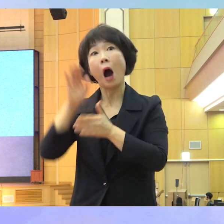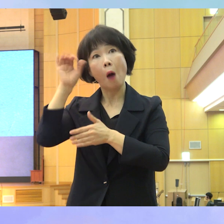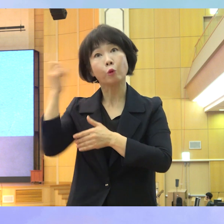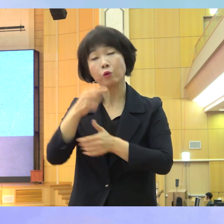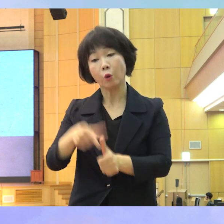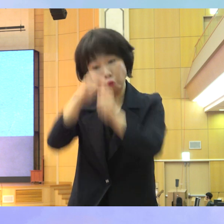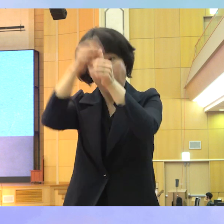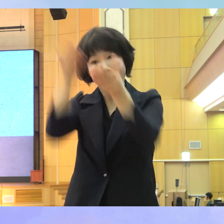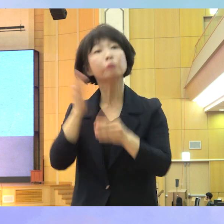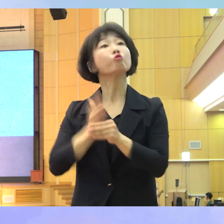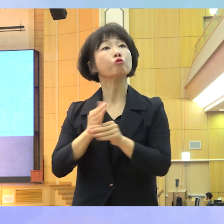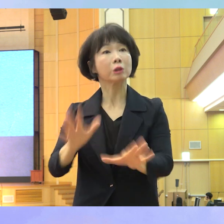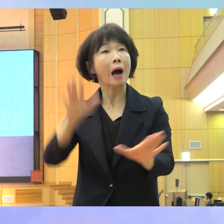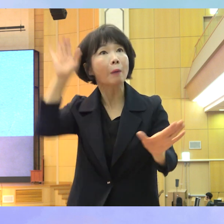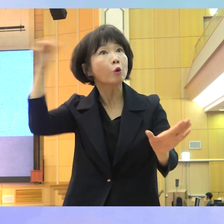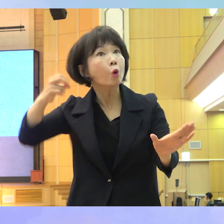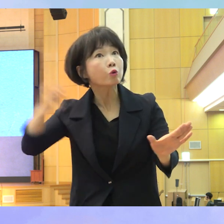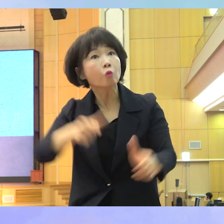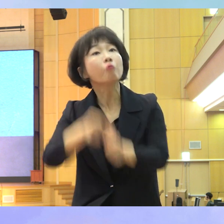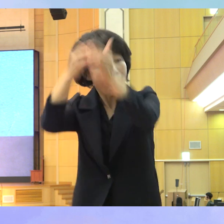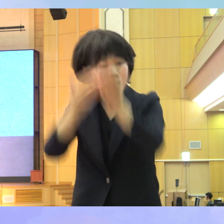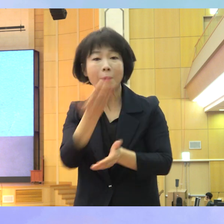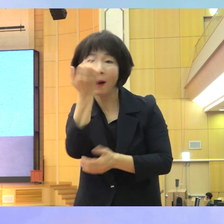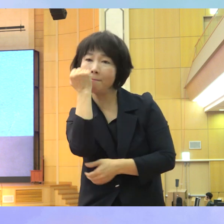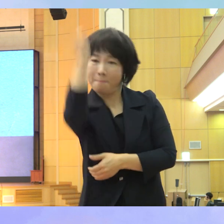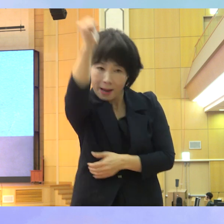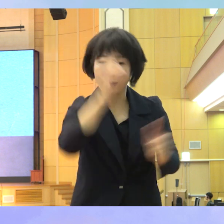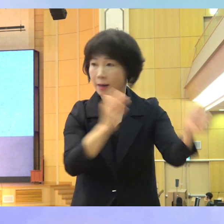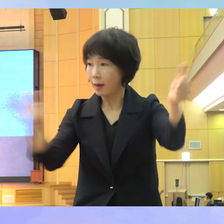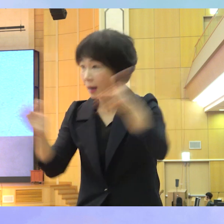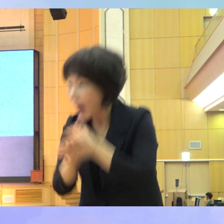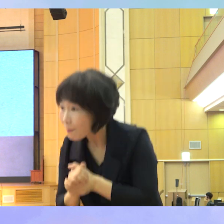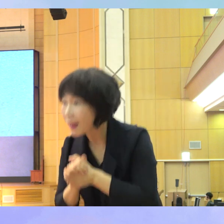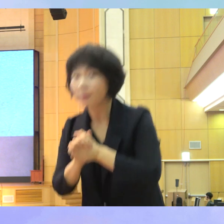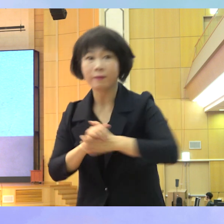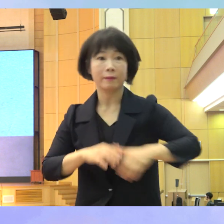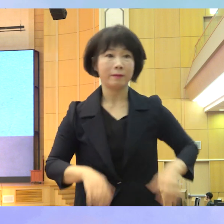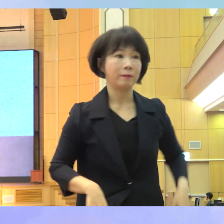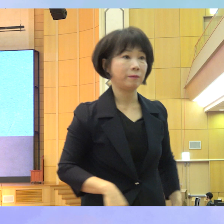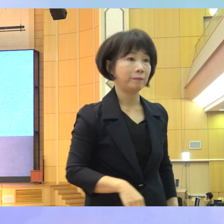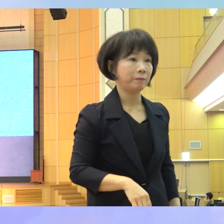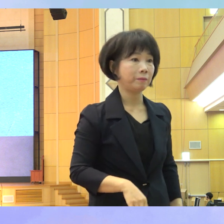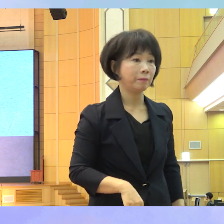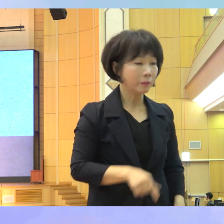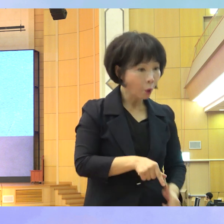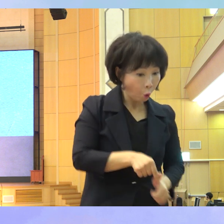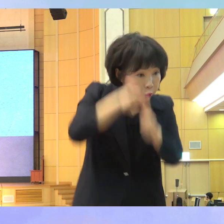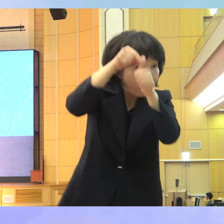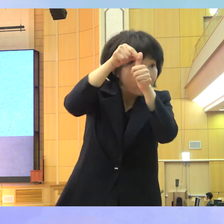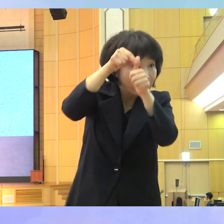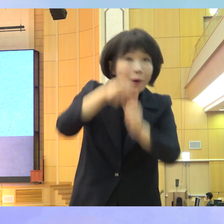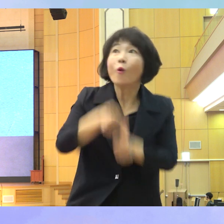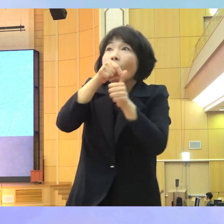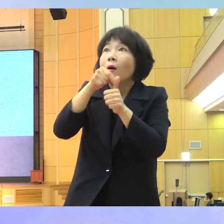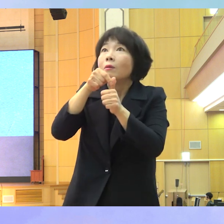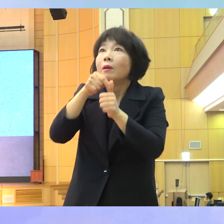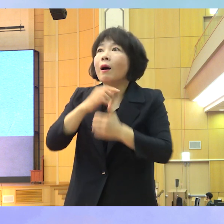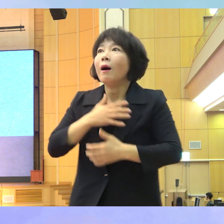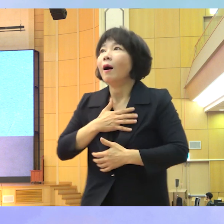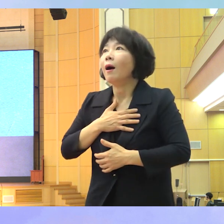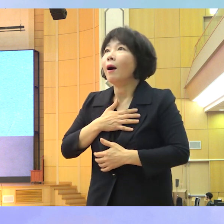구원받고 있고 구원받을 것이다. 할렐루야. 이게 믿어지는데 왜 안 행복해요?